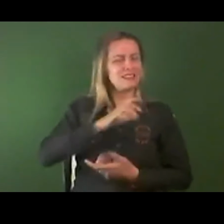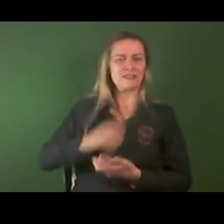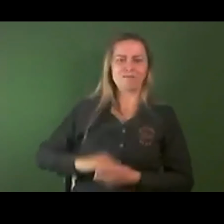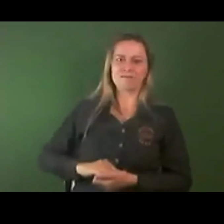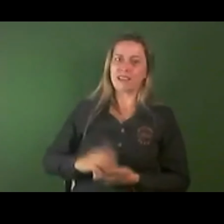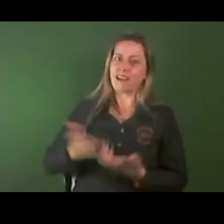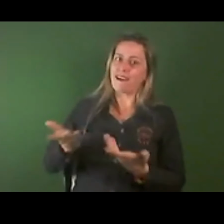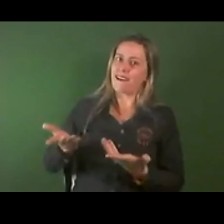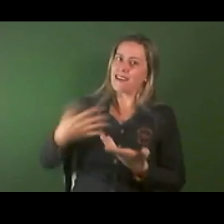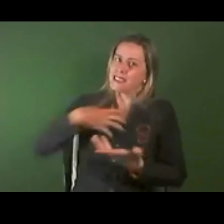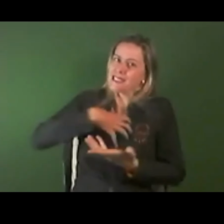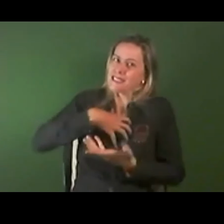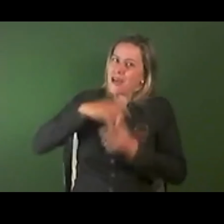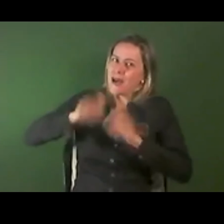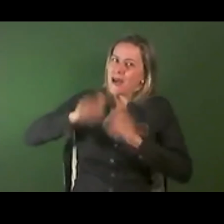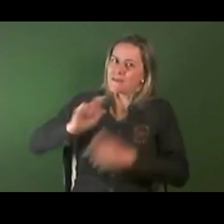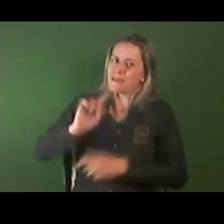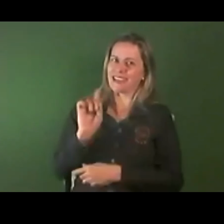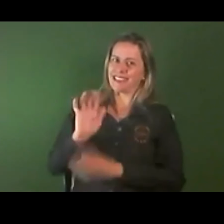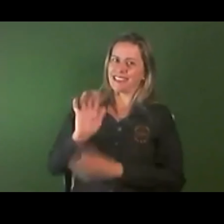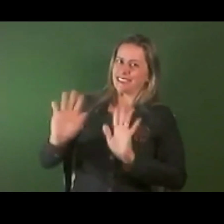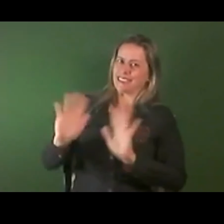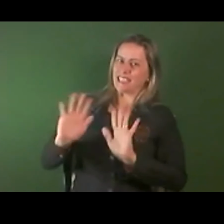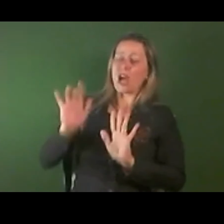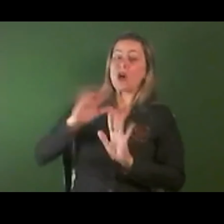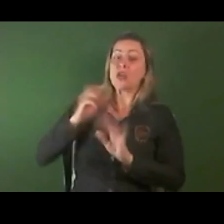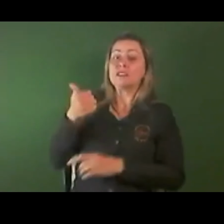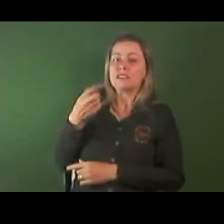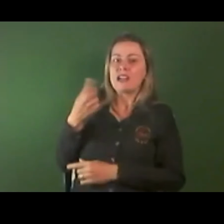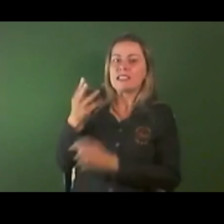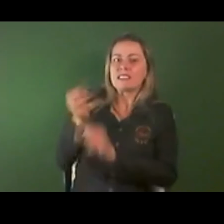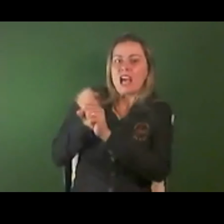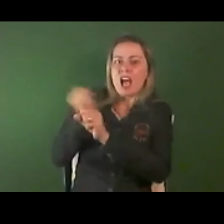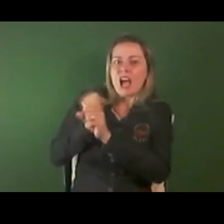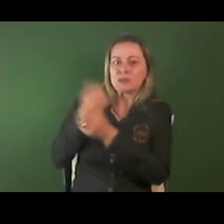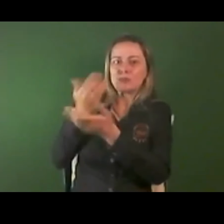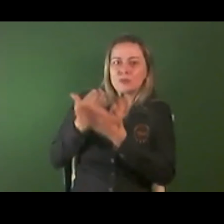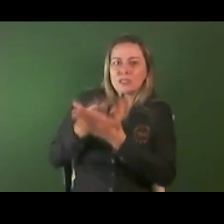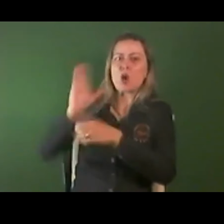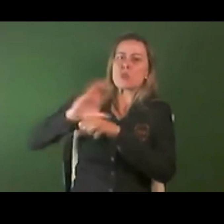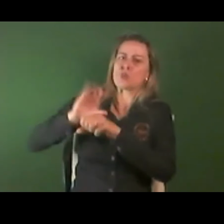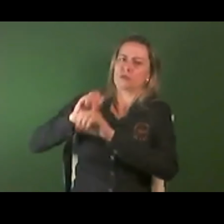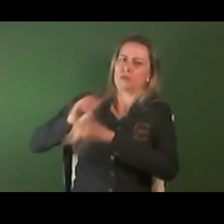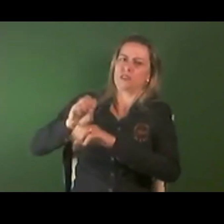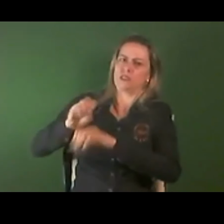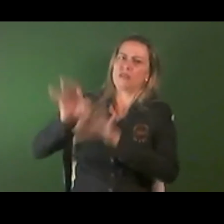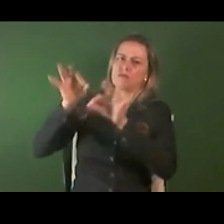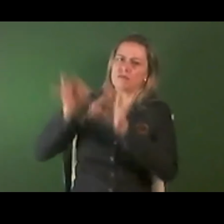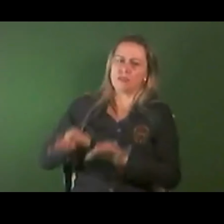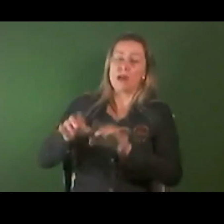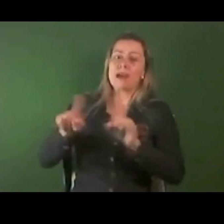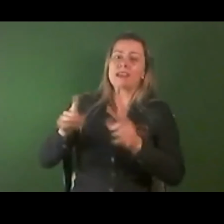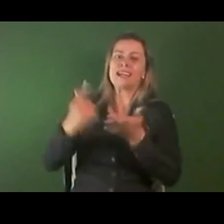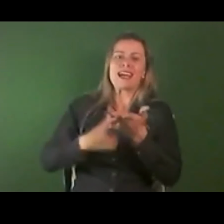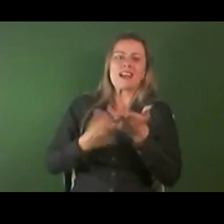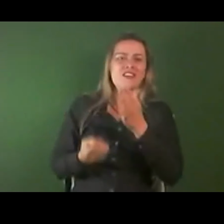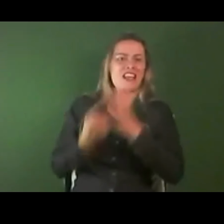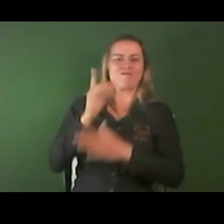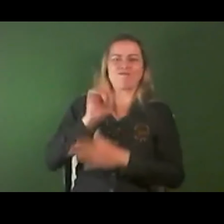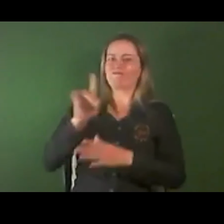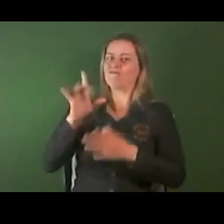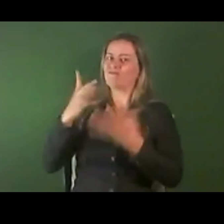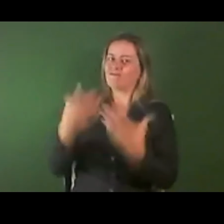Não me sinto capaz para isso. Me sinto capaz hoje, depois de 13 anos de estudar, em fazer um curso consistente, mas fazer um livro, não me